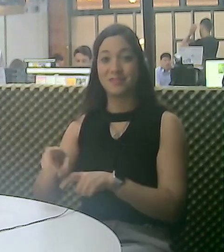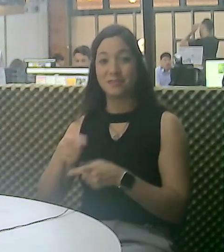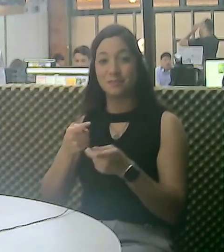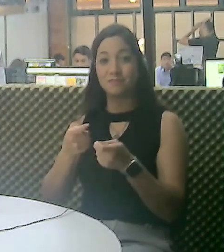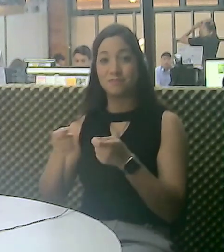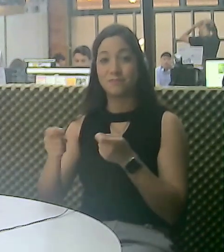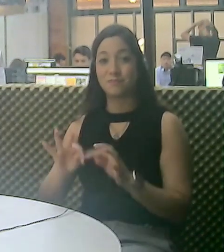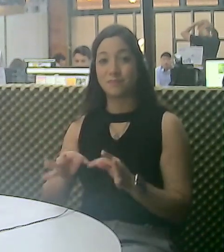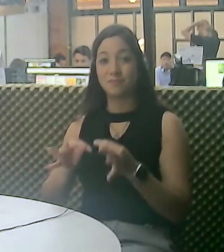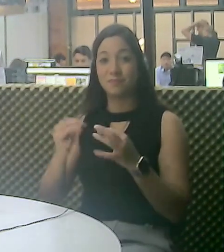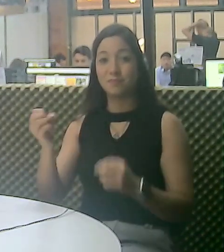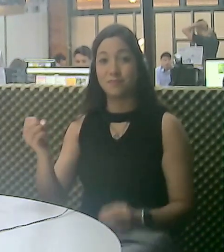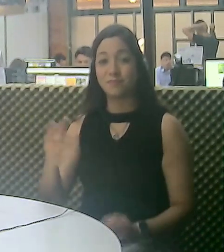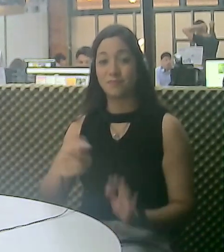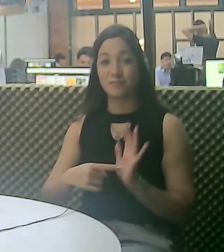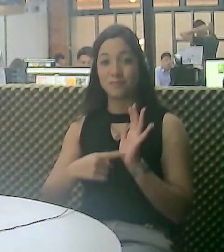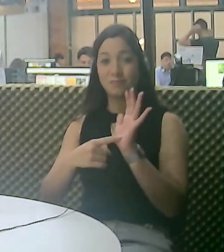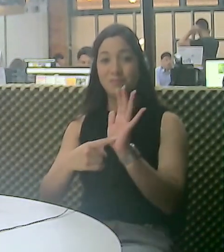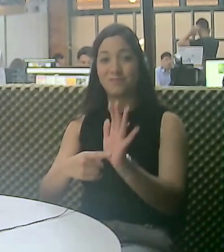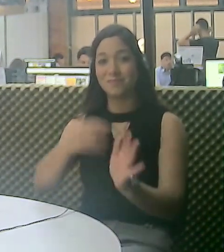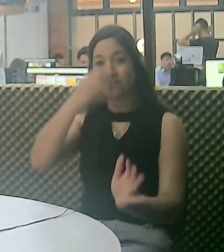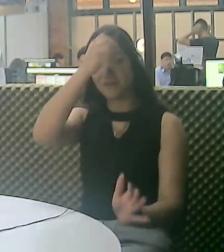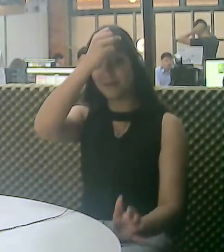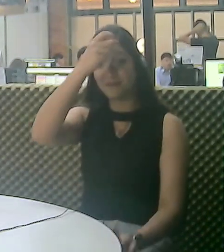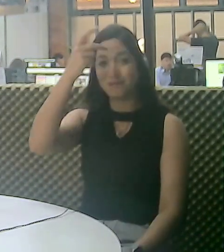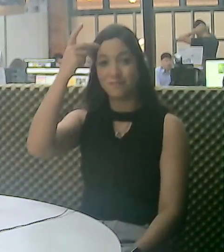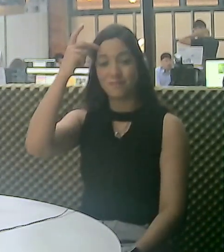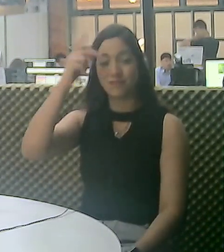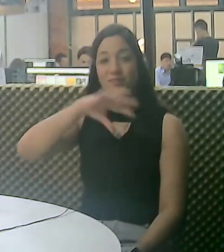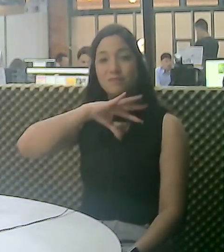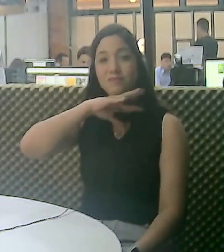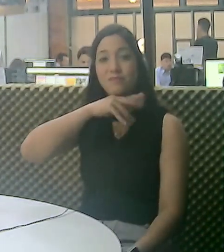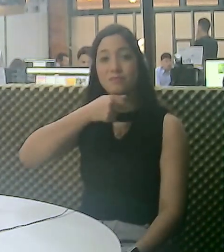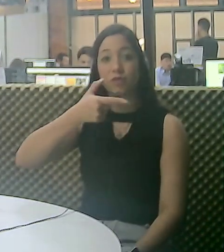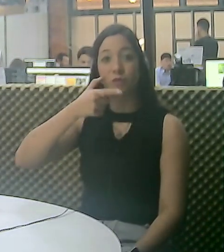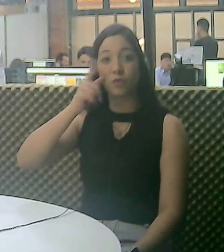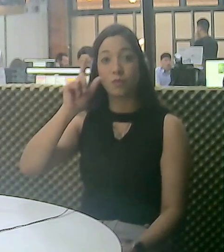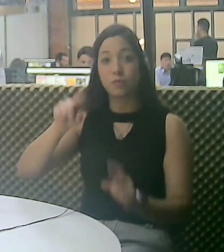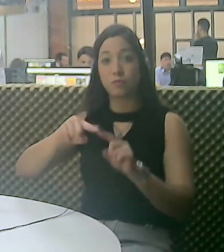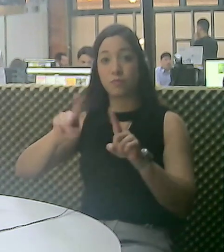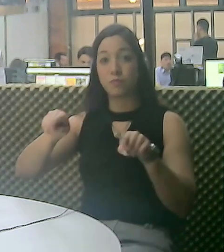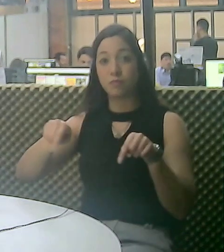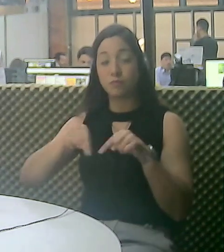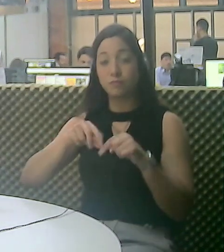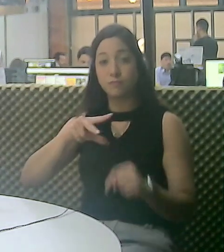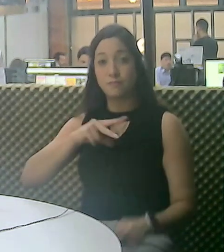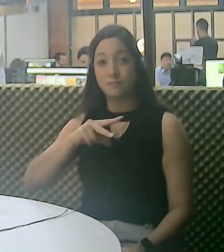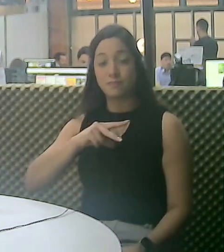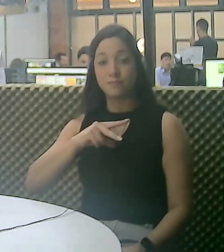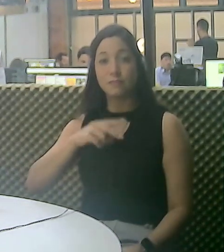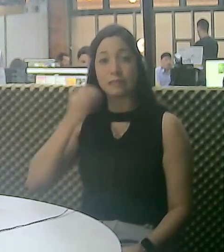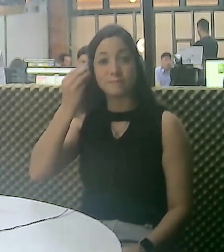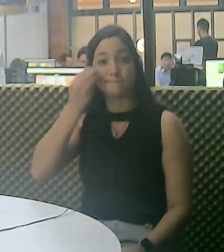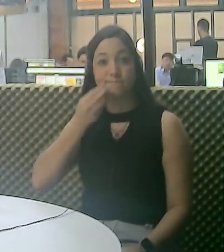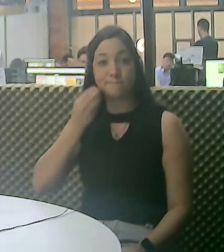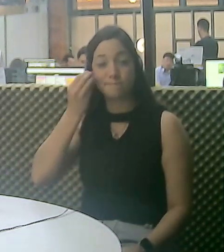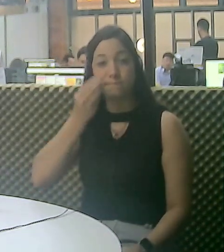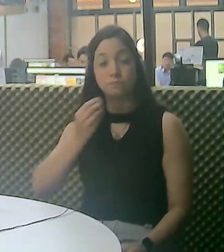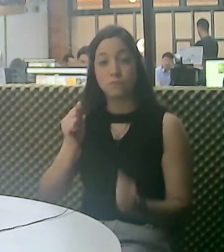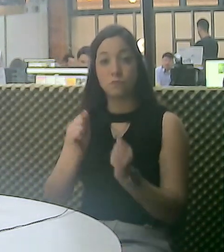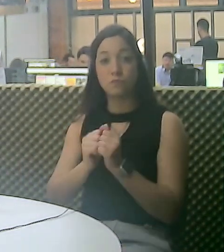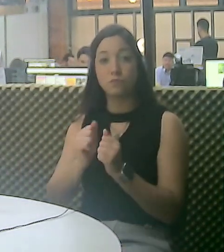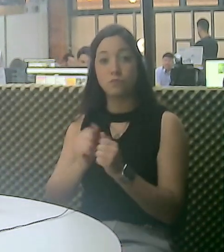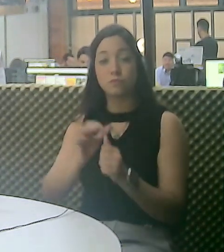Agronegócio, Economia e Inovação foi apresentado ao prefeito Adelmo Leão na tarde de ontem no gabinete. Os experimentos realizados em parceria